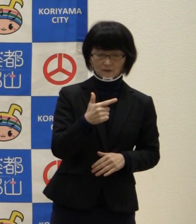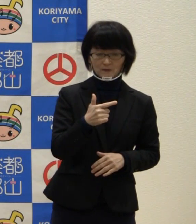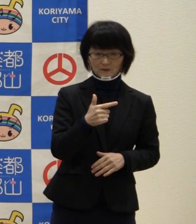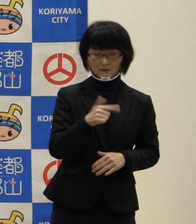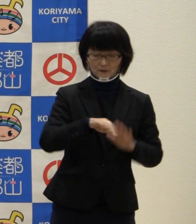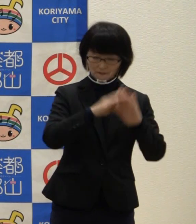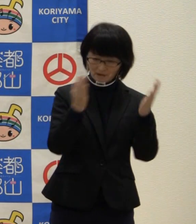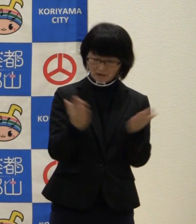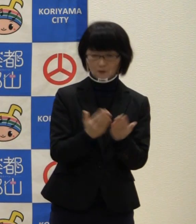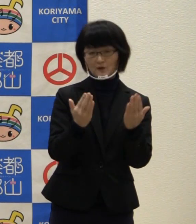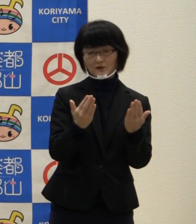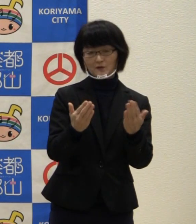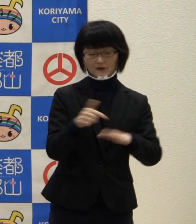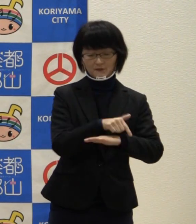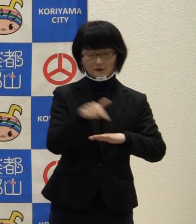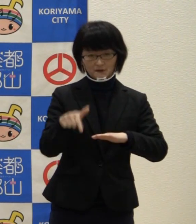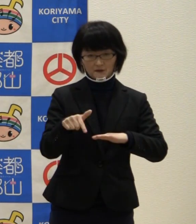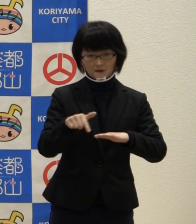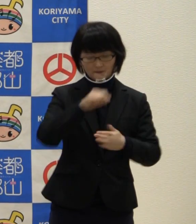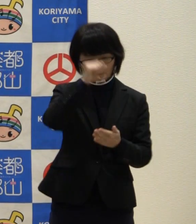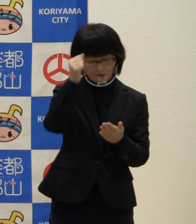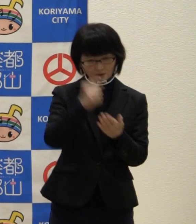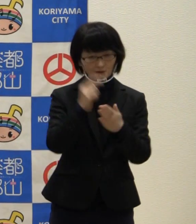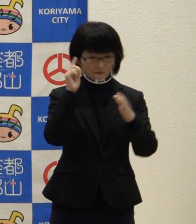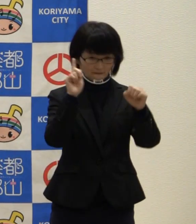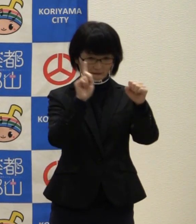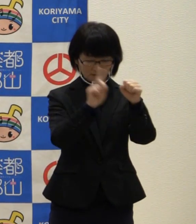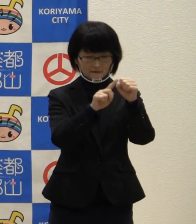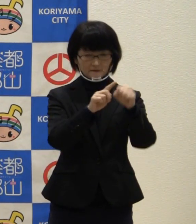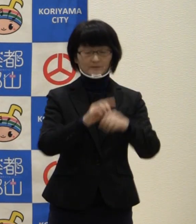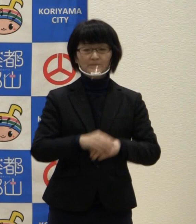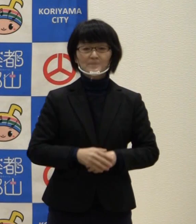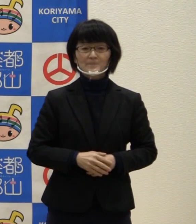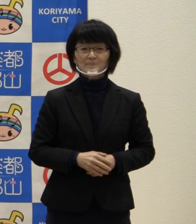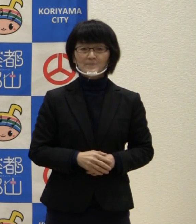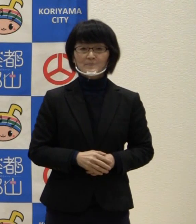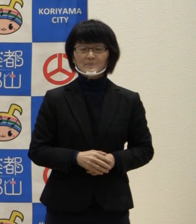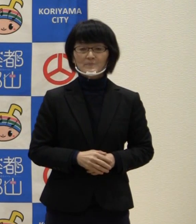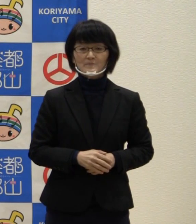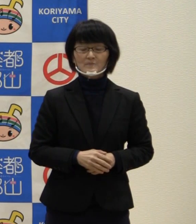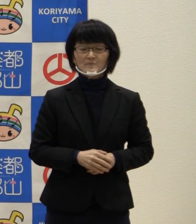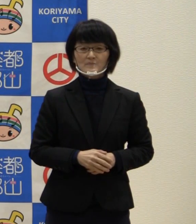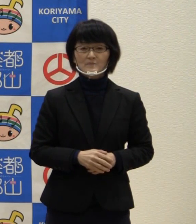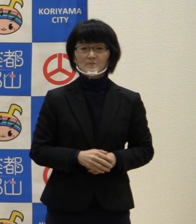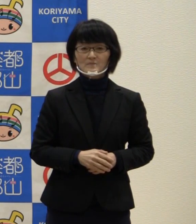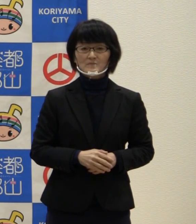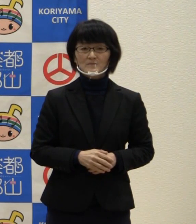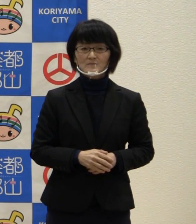てこのプロジェクトを完成させていただきたいと思っております。それから